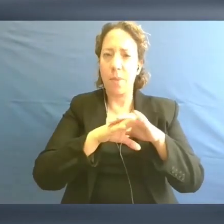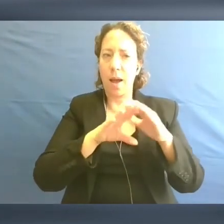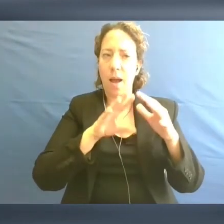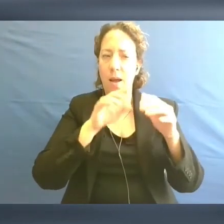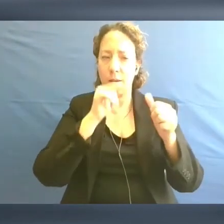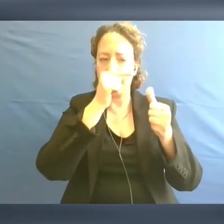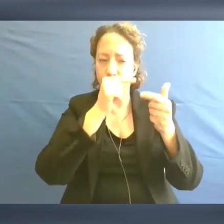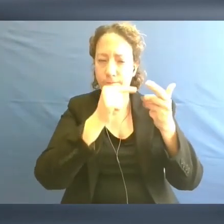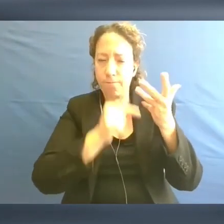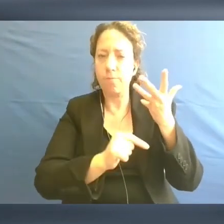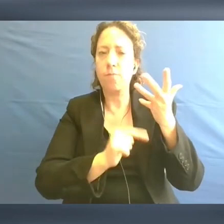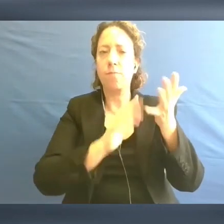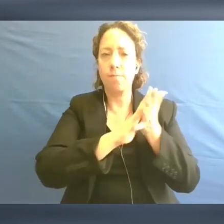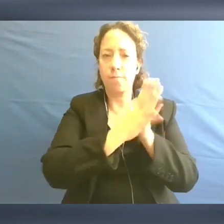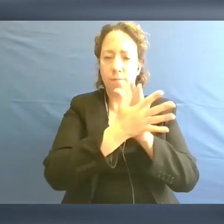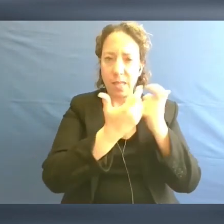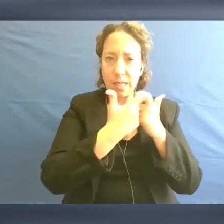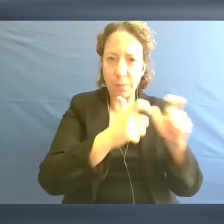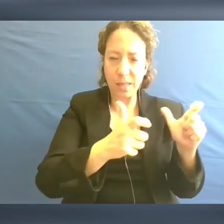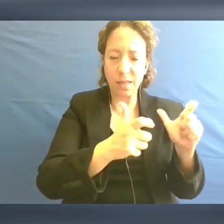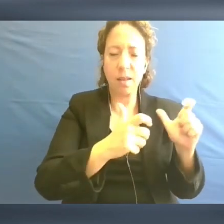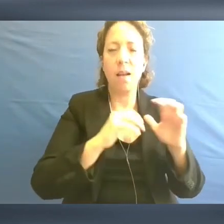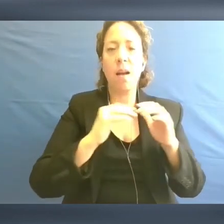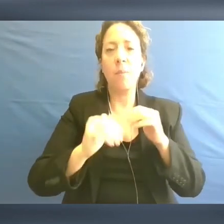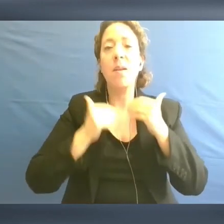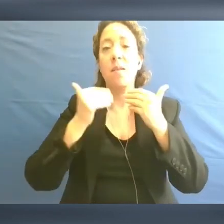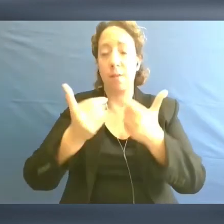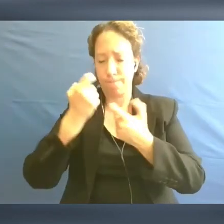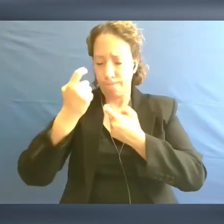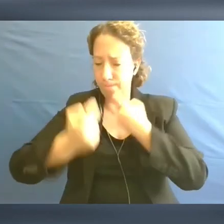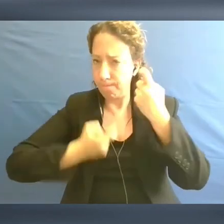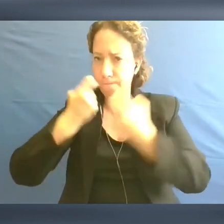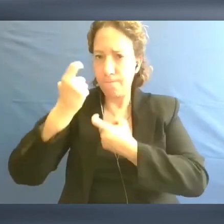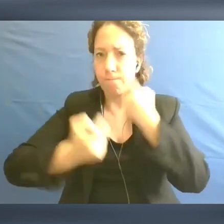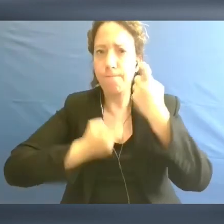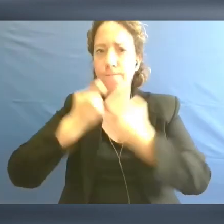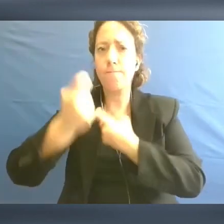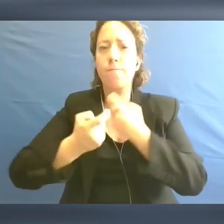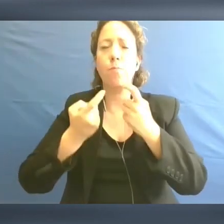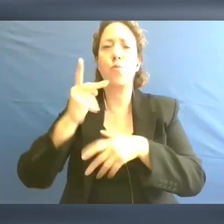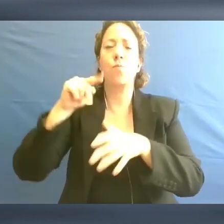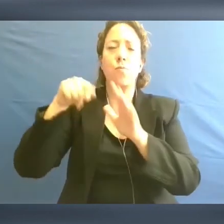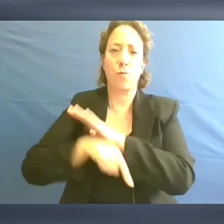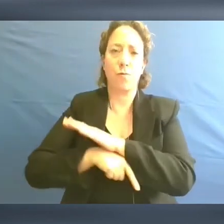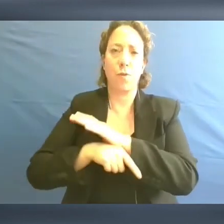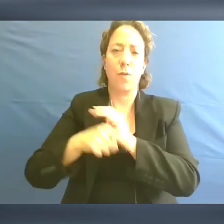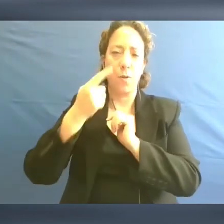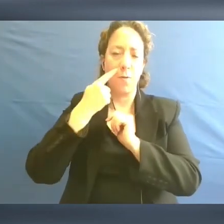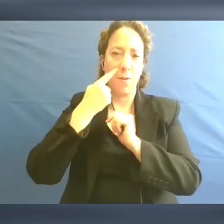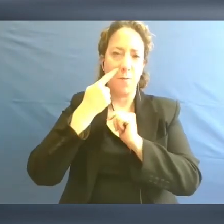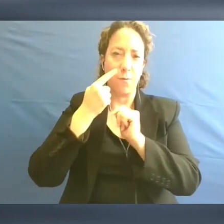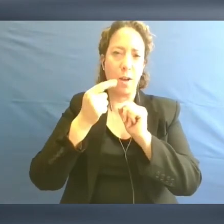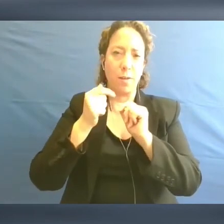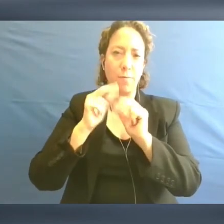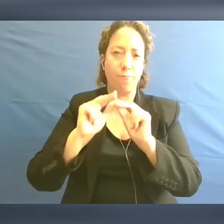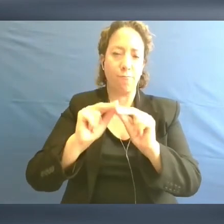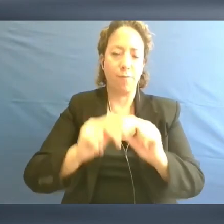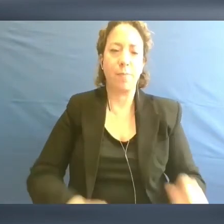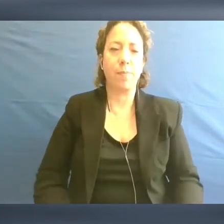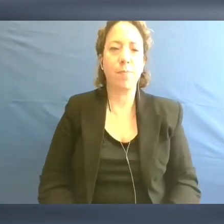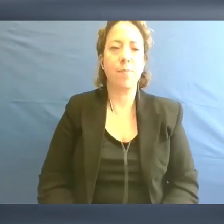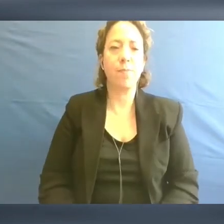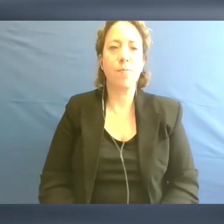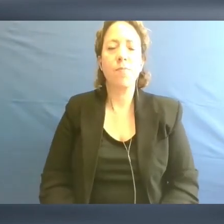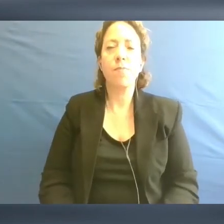accessibles et nous avons encore prolongé nos réflexions au-delà de l'accessibilité. Je vais vous en parler dans quelques secondes. Nous